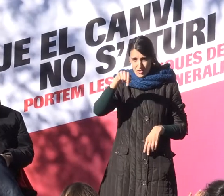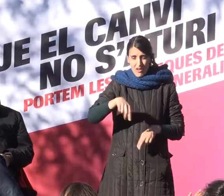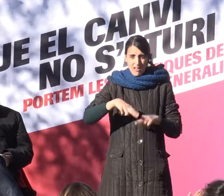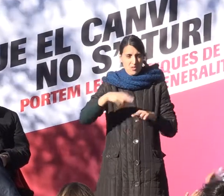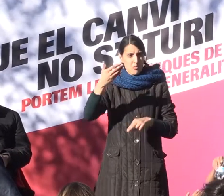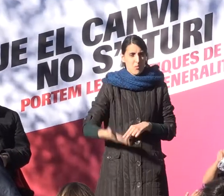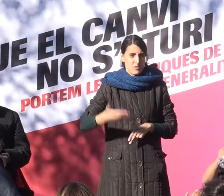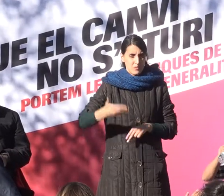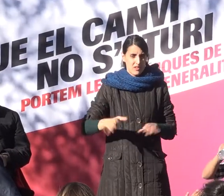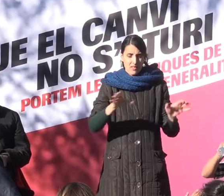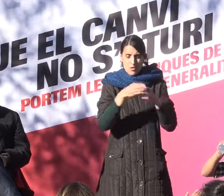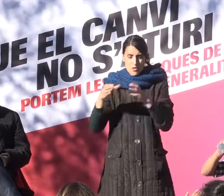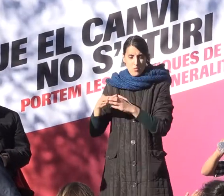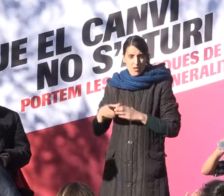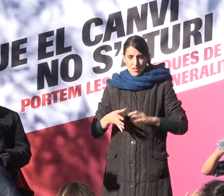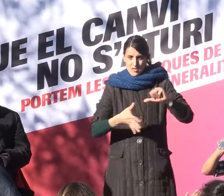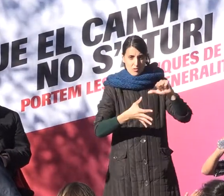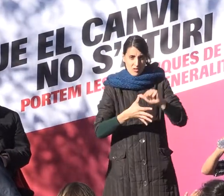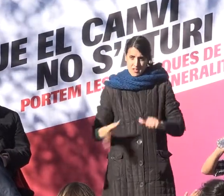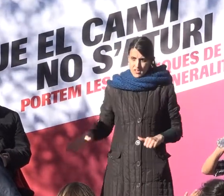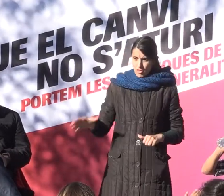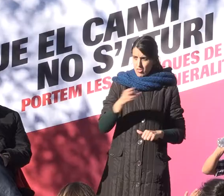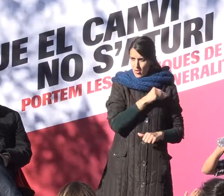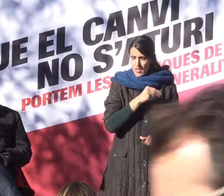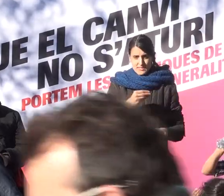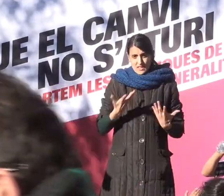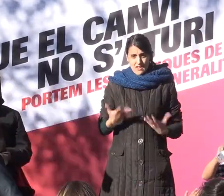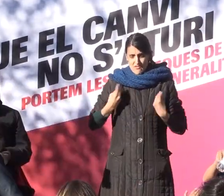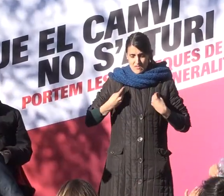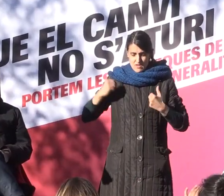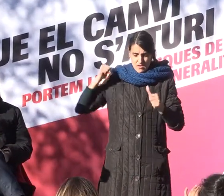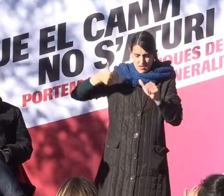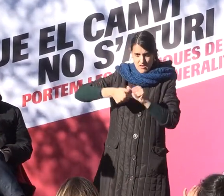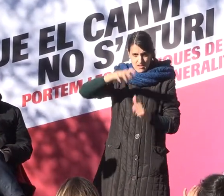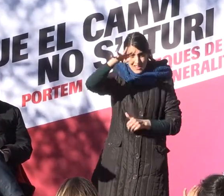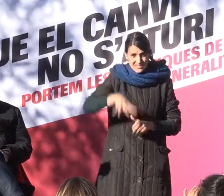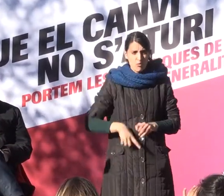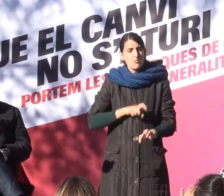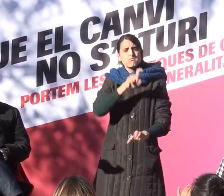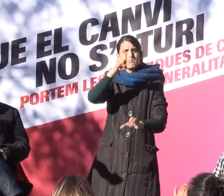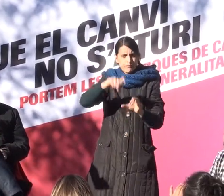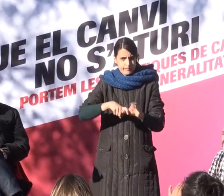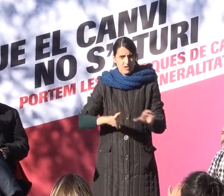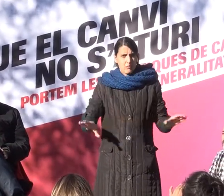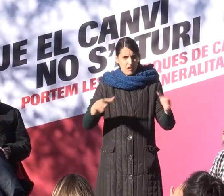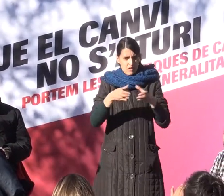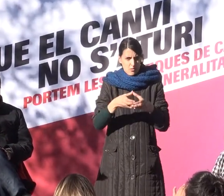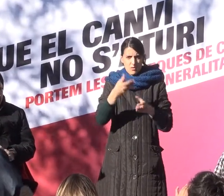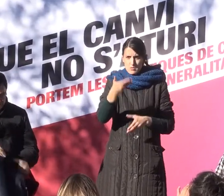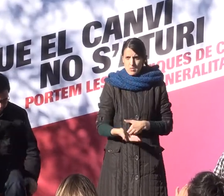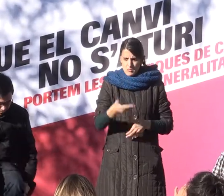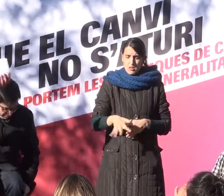que todas las comunidades latinoamericanas que estábamos aquí viviendo en cataluña formemos parte importante de nuestras comunidades de